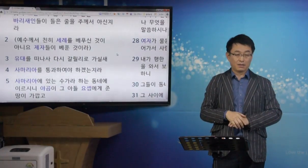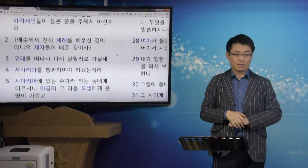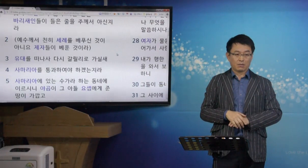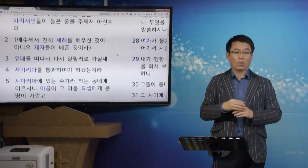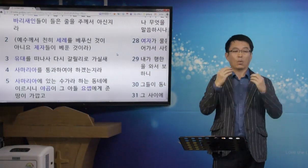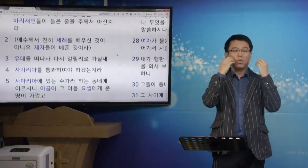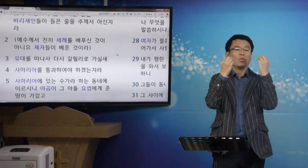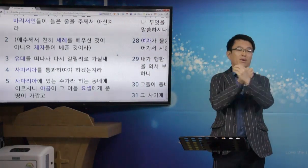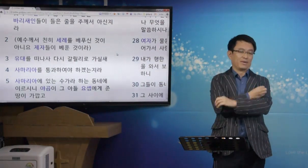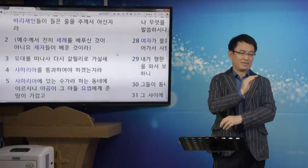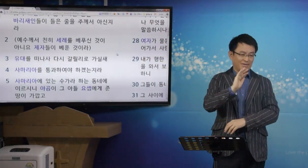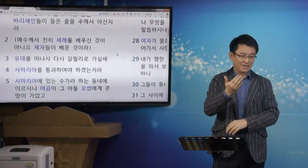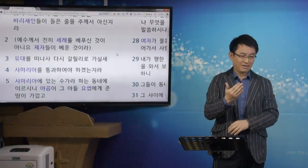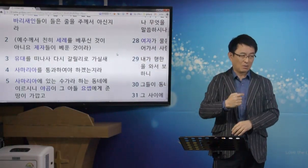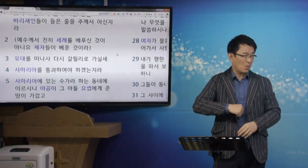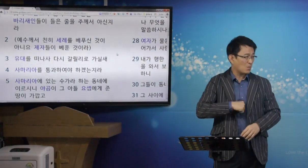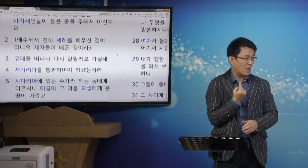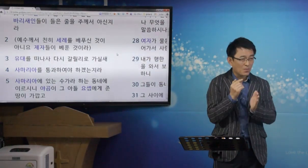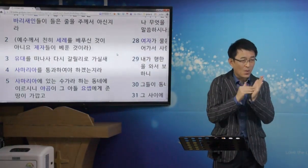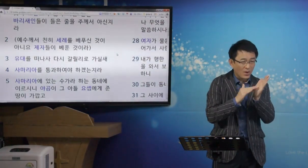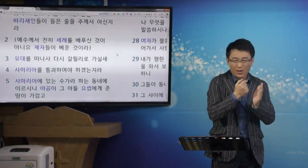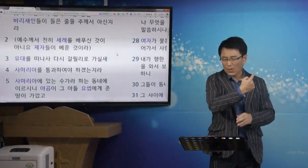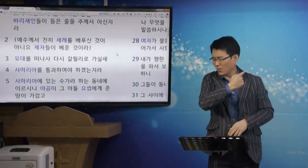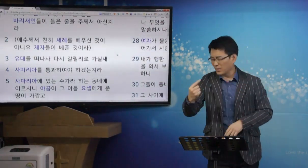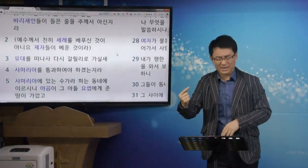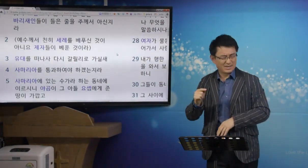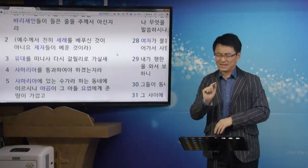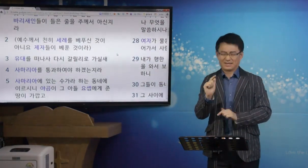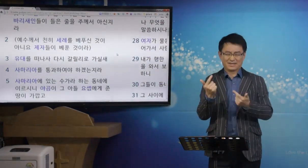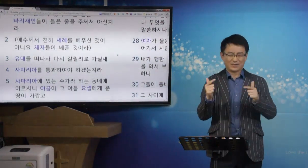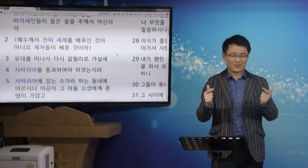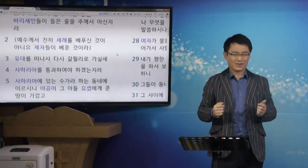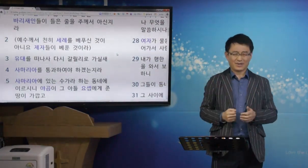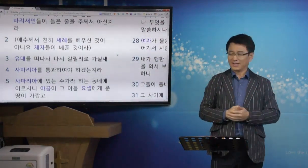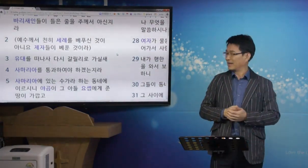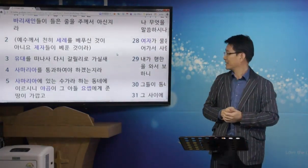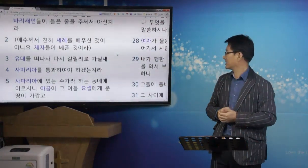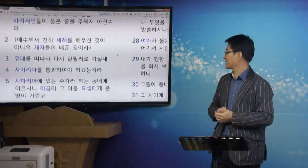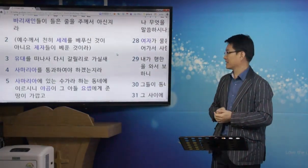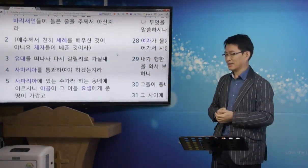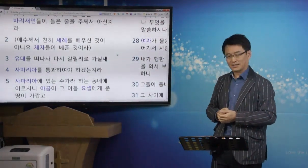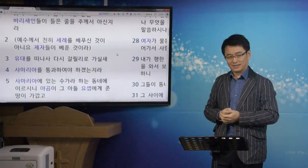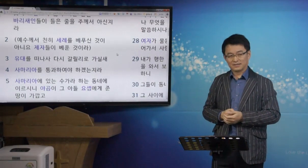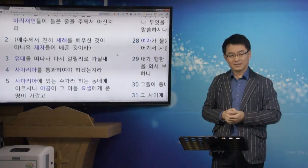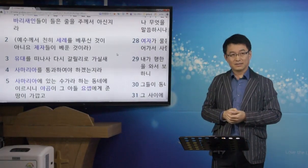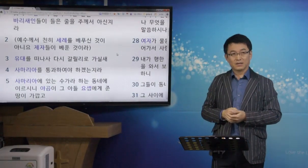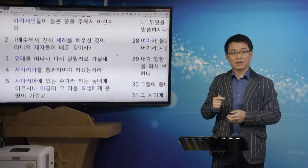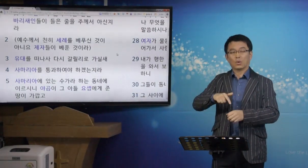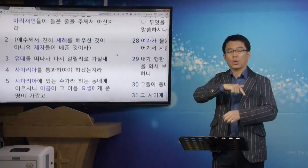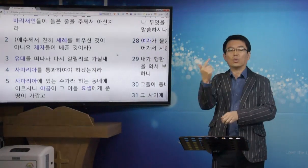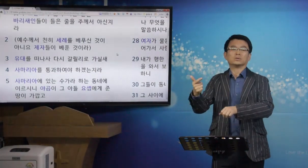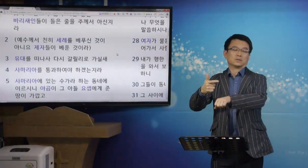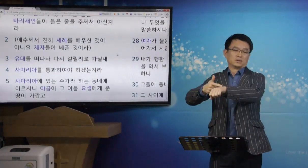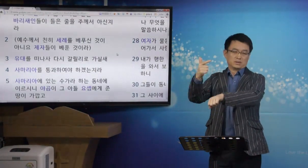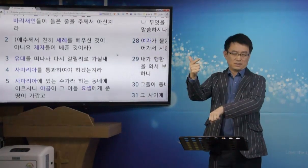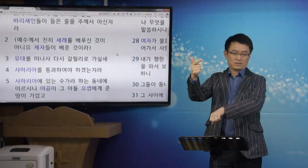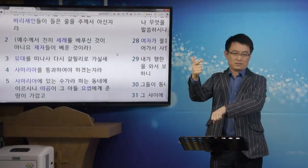있는 것입니다. 많은 사람들이 혼자 비밀리에 낮 그 더운 시간에 왔을 거라고 설명하는데